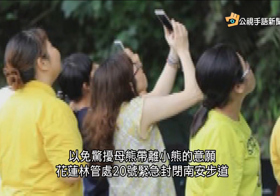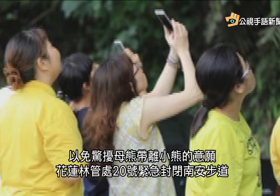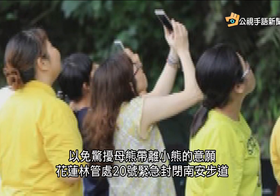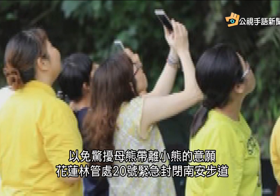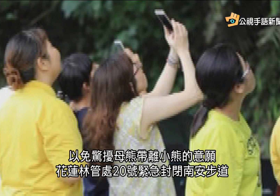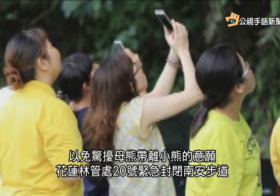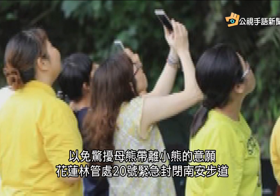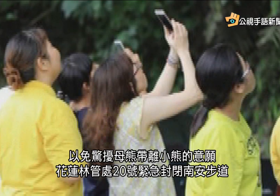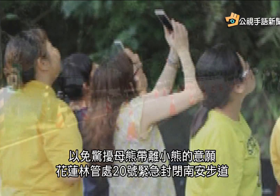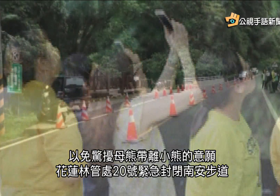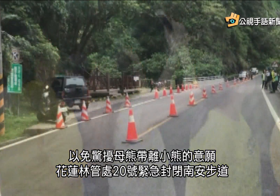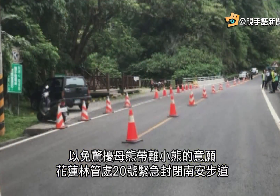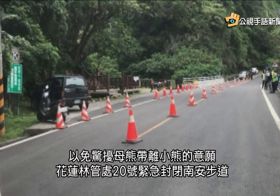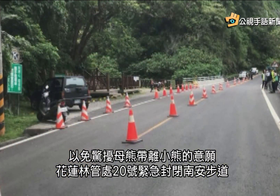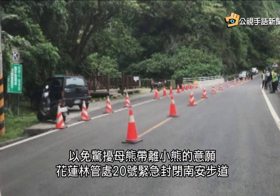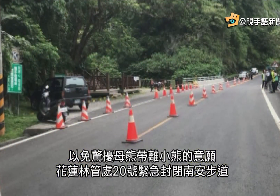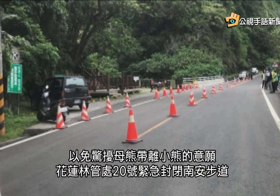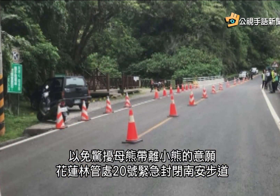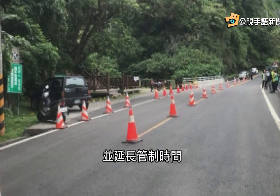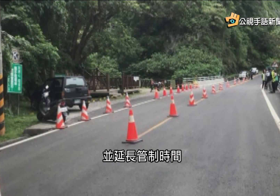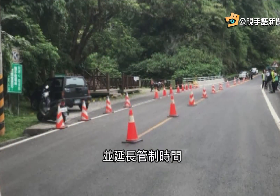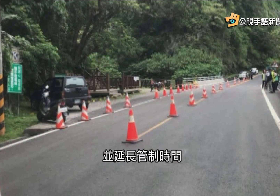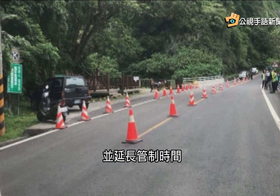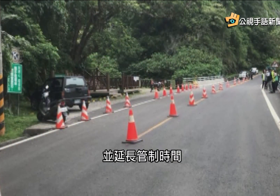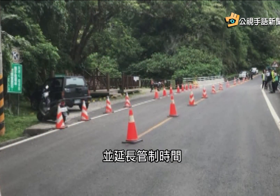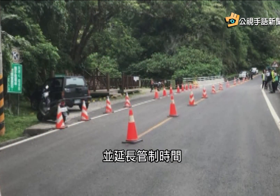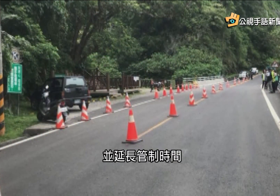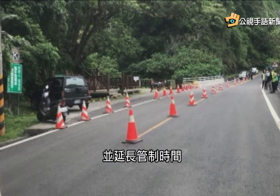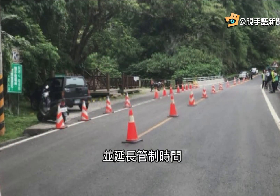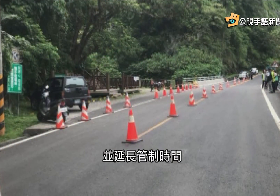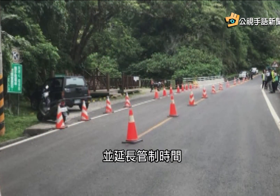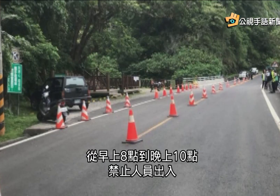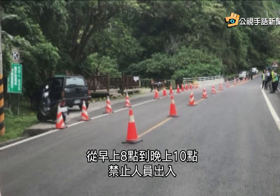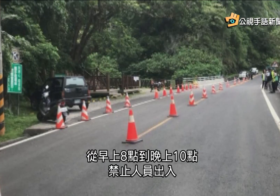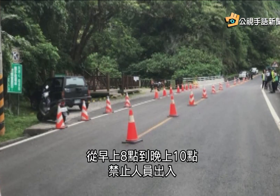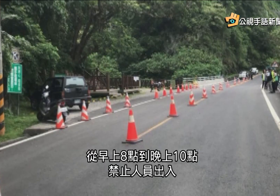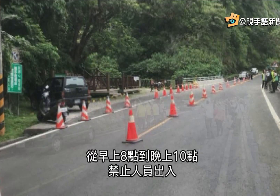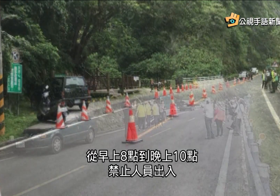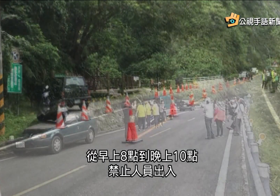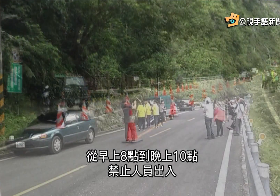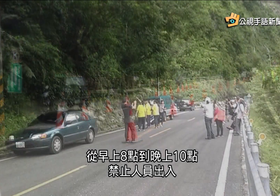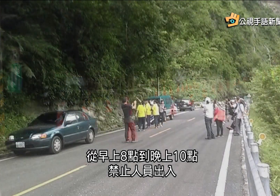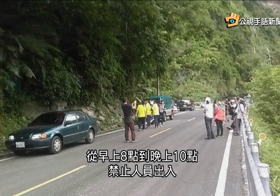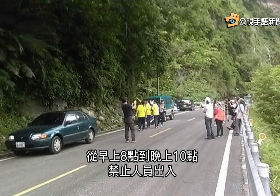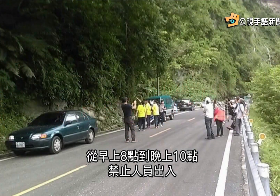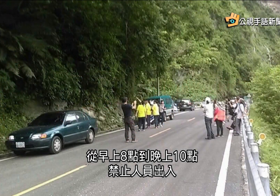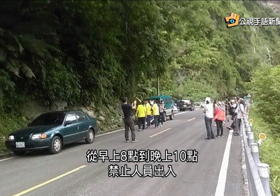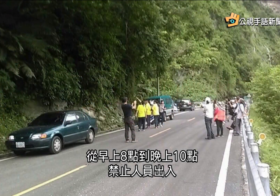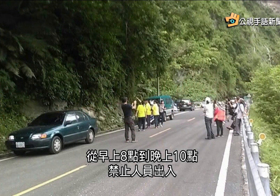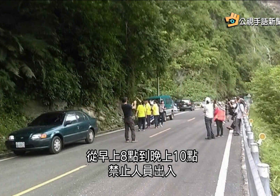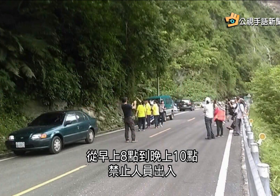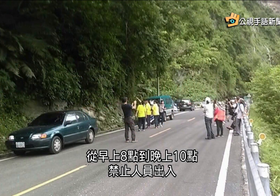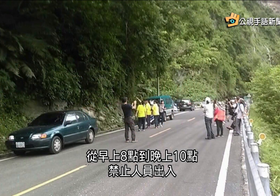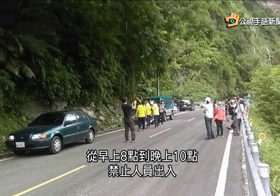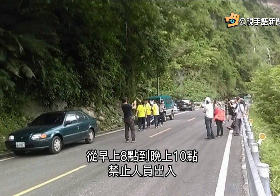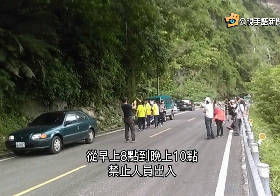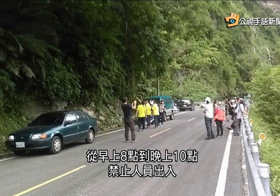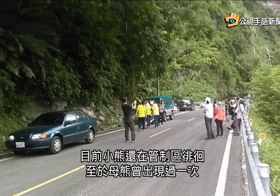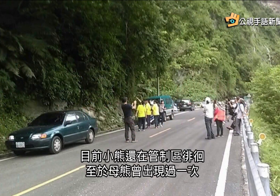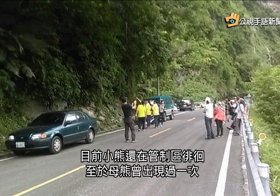紧急封闭南岸步道，并延长管制时间，从早上8点到晚上10点，禁止人员出入。目前小熊